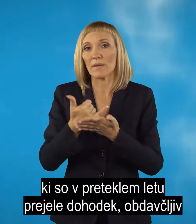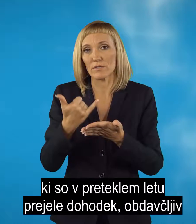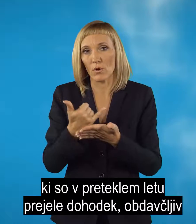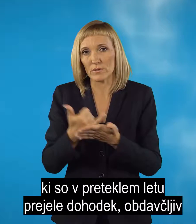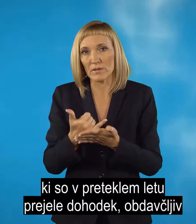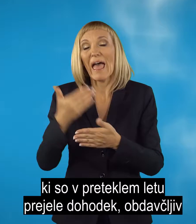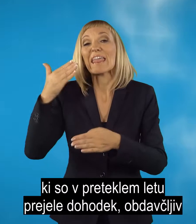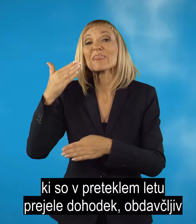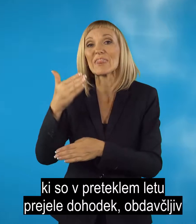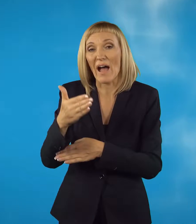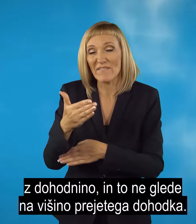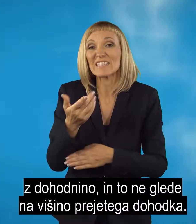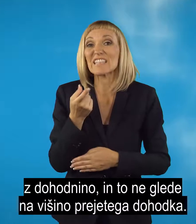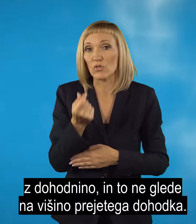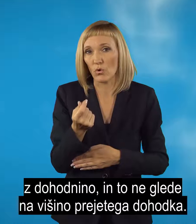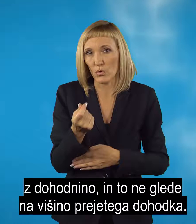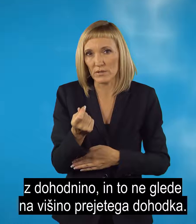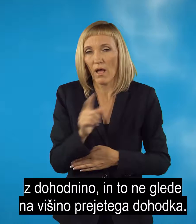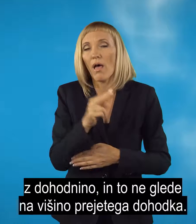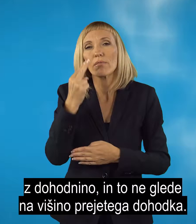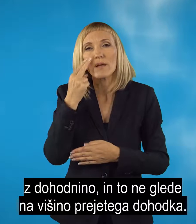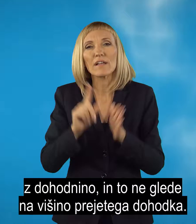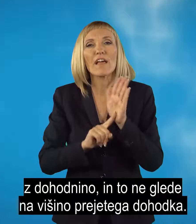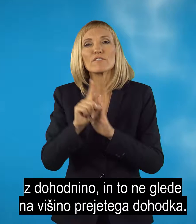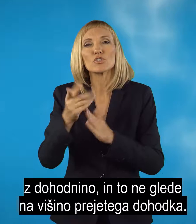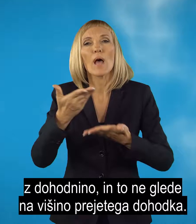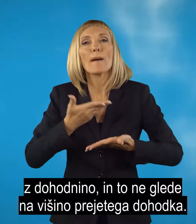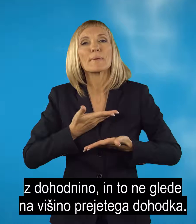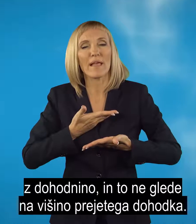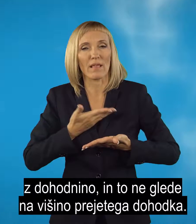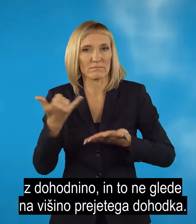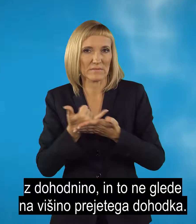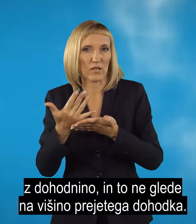dohodek, obdavčljiv z dohodnino, in to ne glede na višino prejetega dohodka.